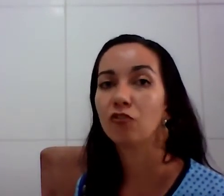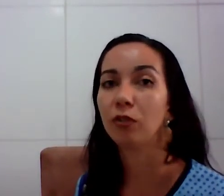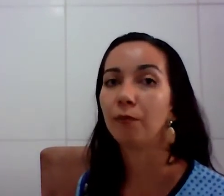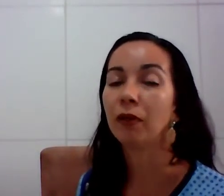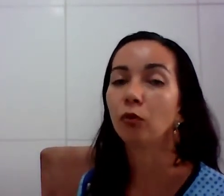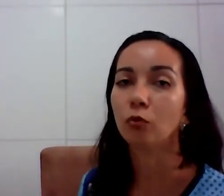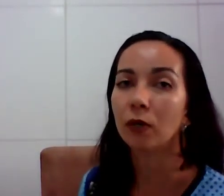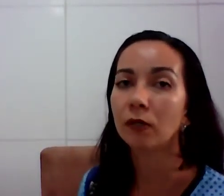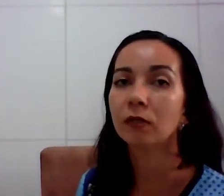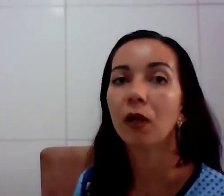de pinturas